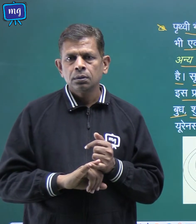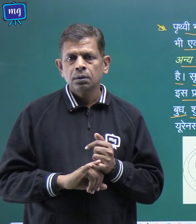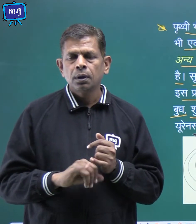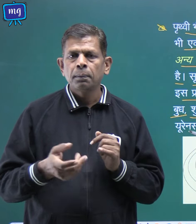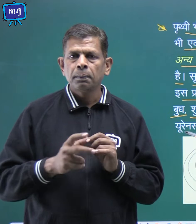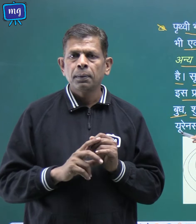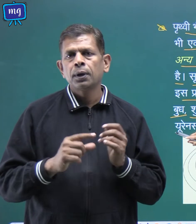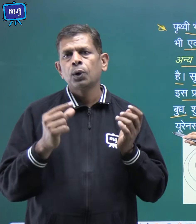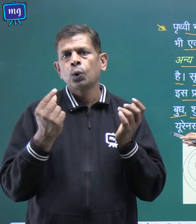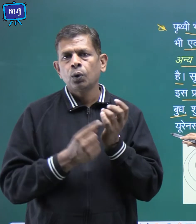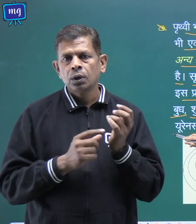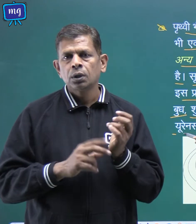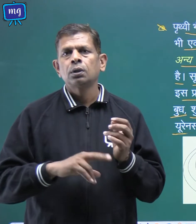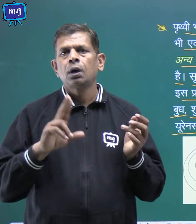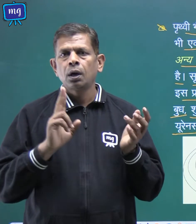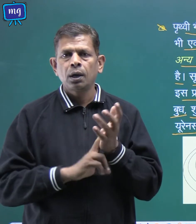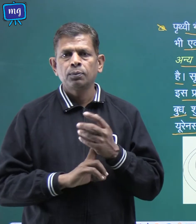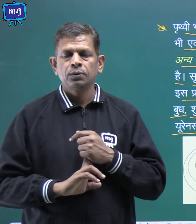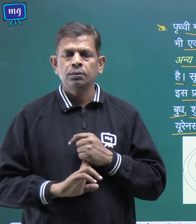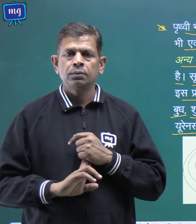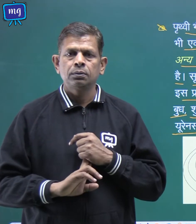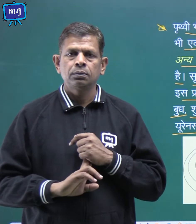फिर यूरेनस तथा नेपच्यून।